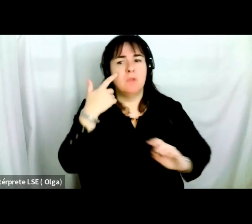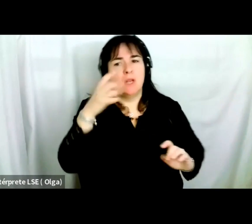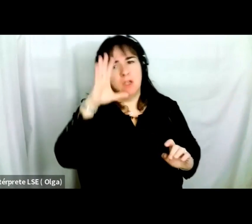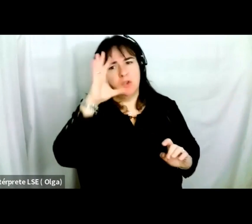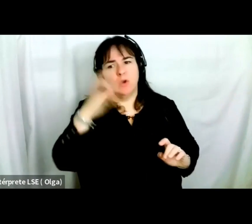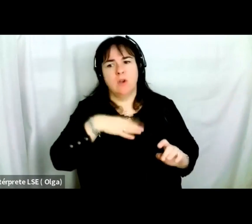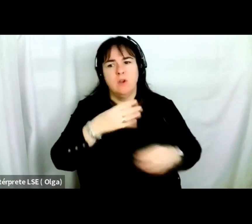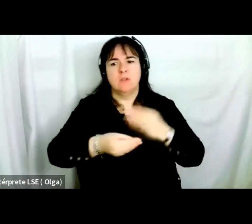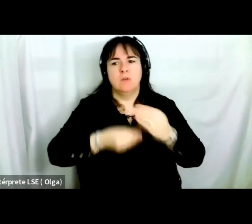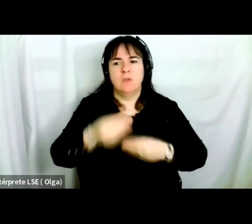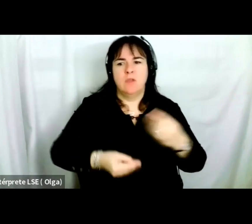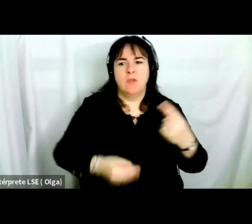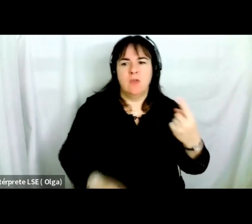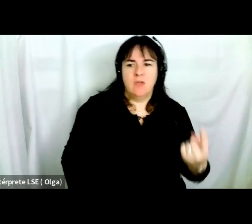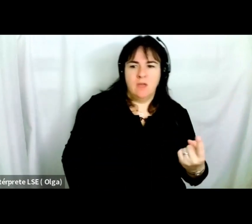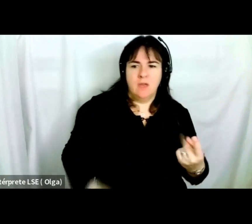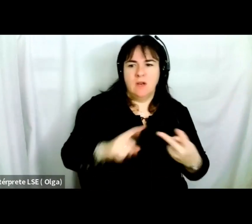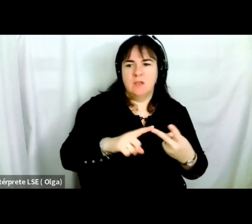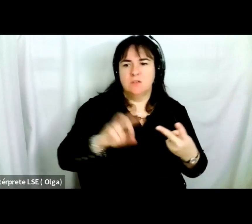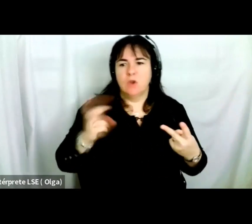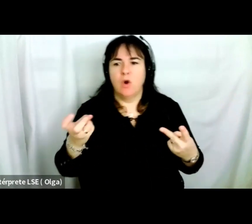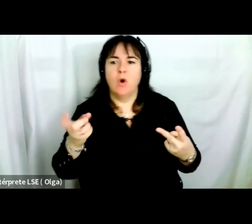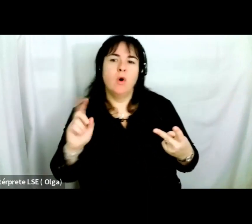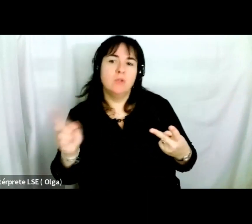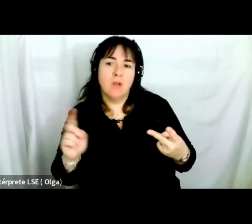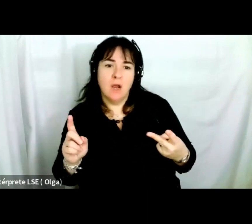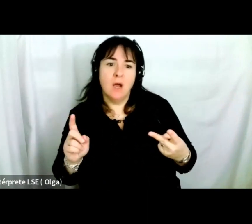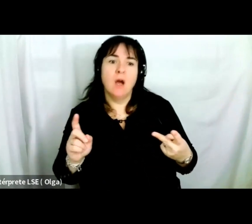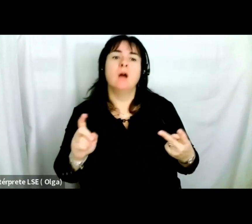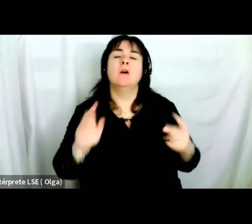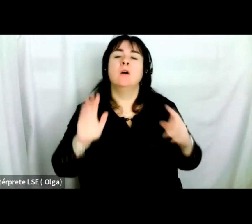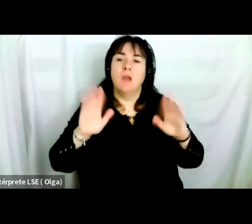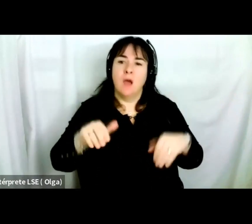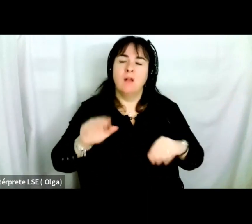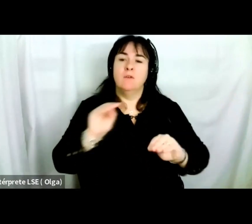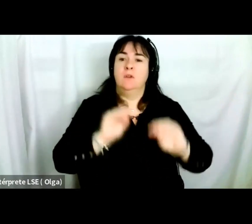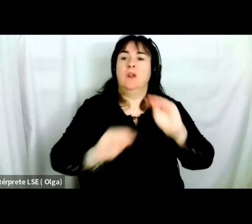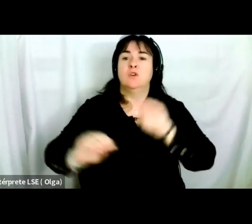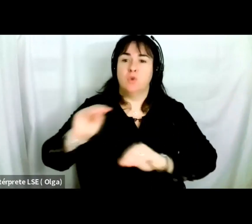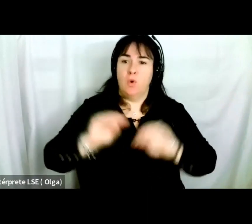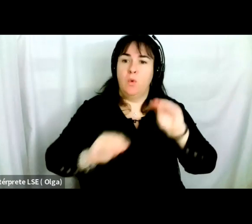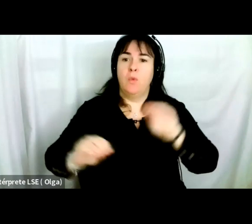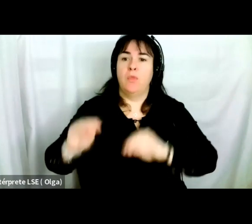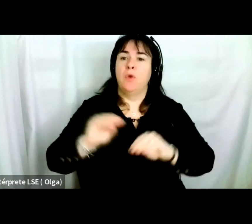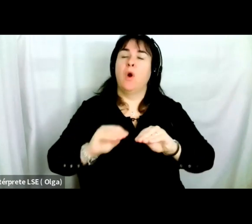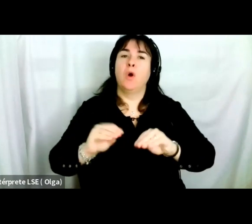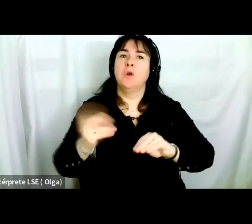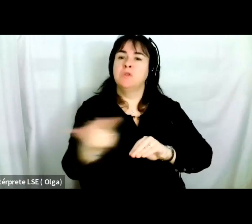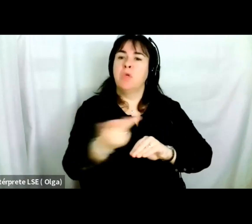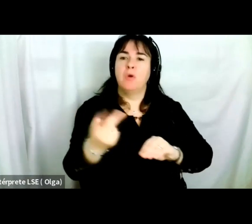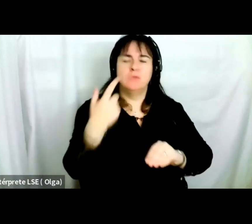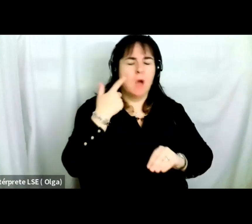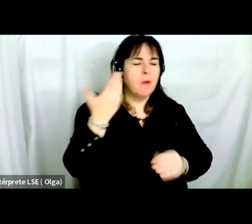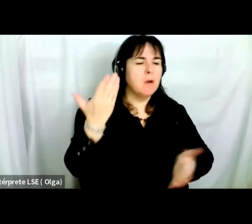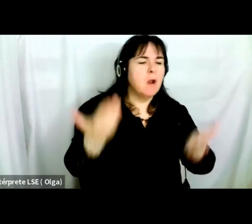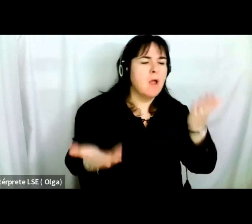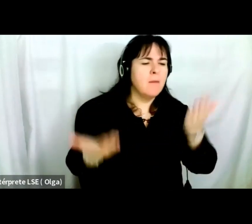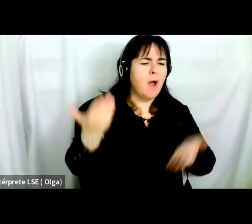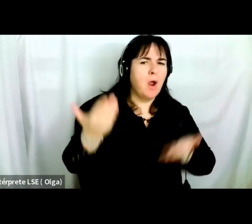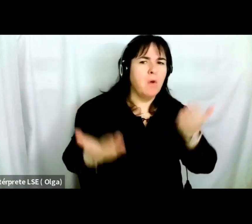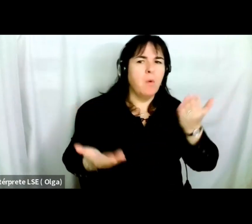y la otra persona también. Se van a evaluar las soluciones por las partes y al final, pues si es posible, pues se llegará al